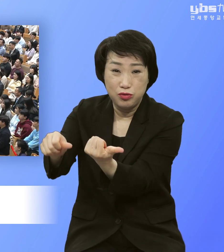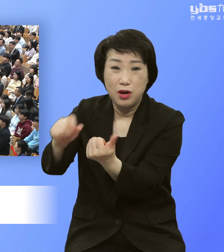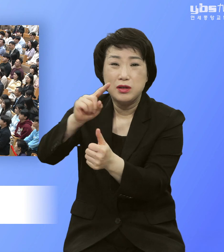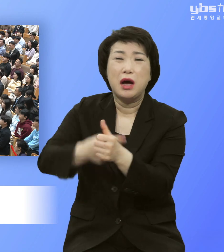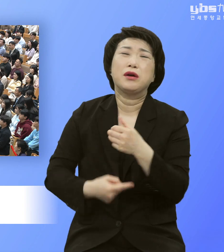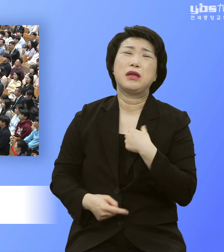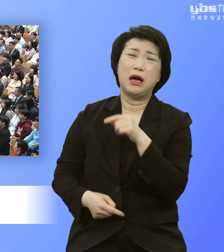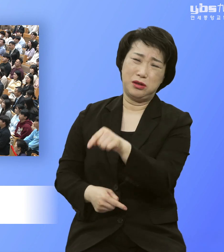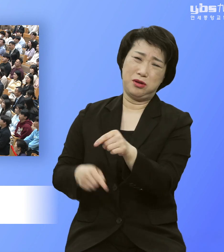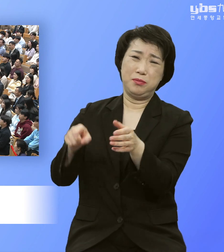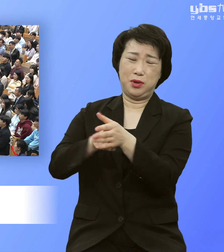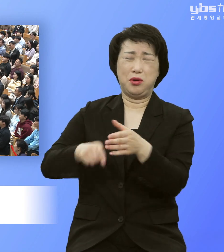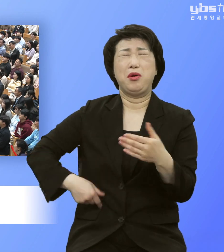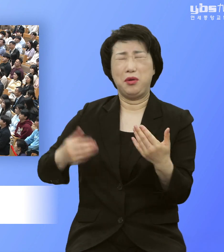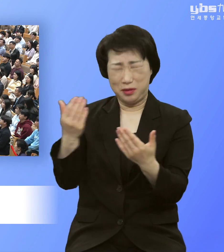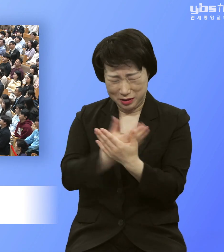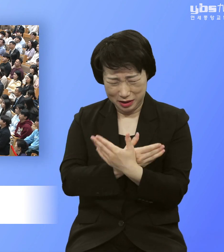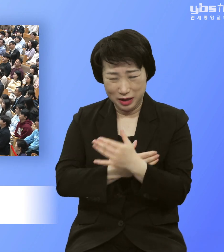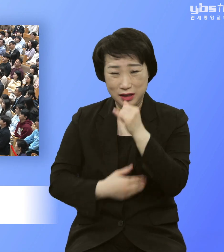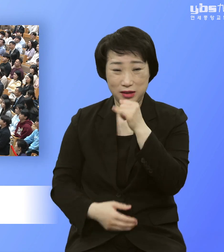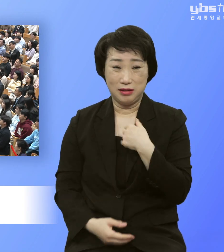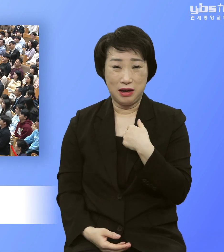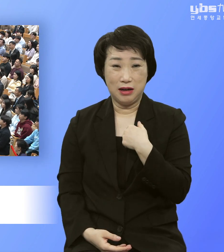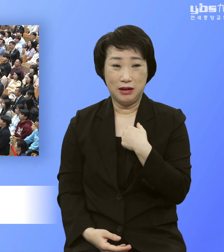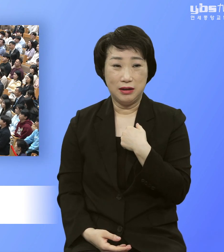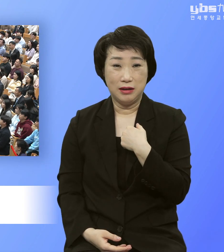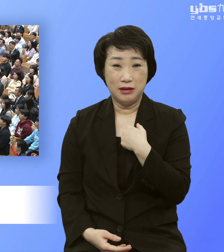그러므로 회개하라 그 말이야. 회개하라.